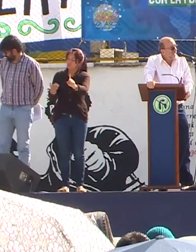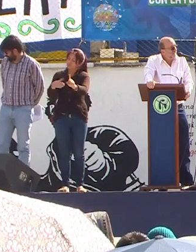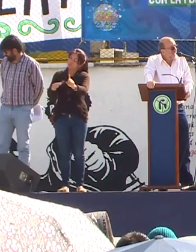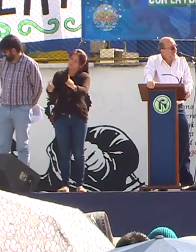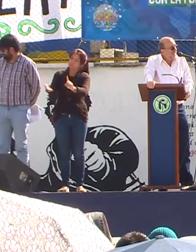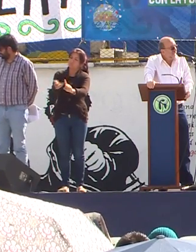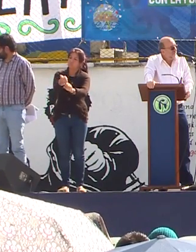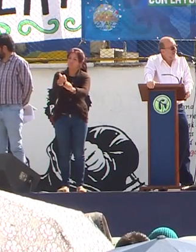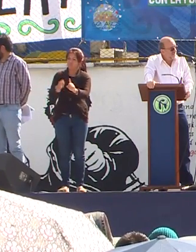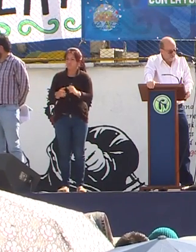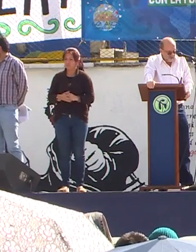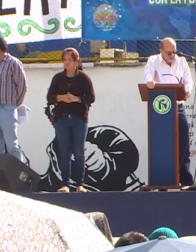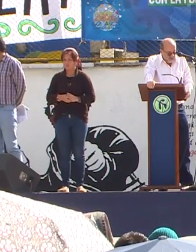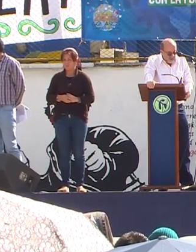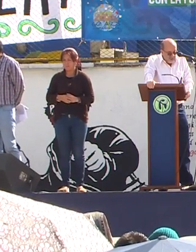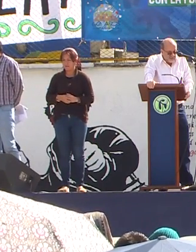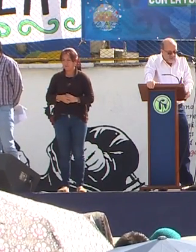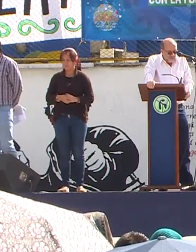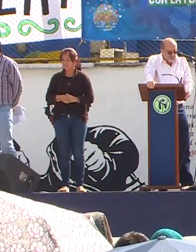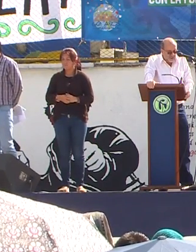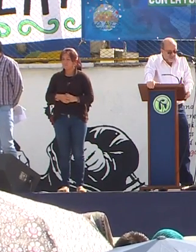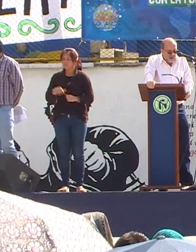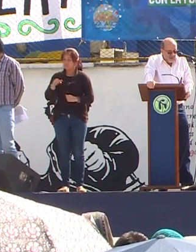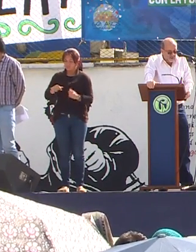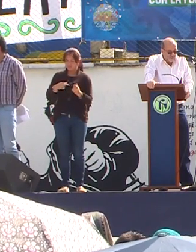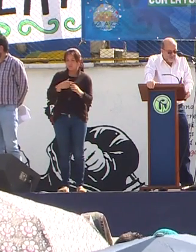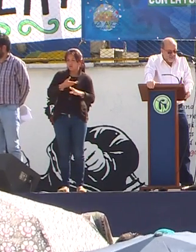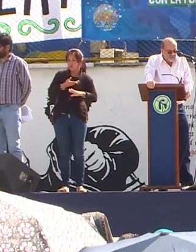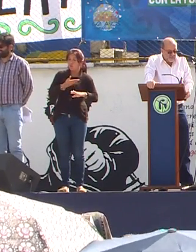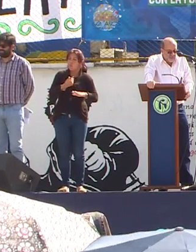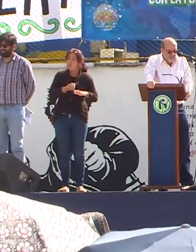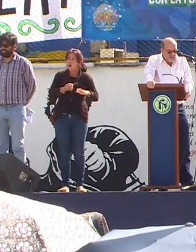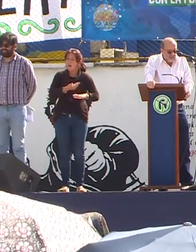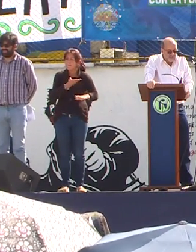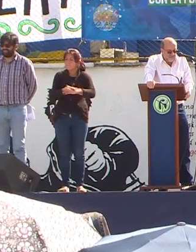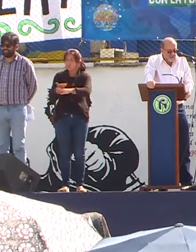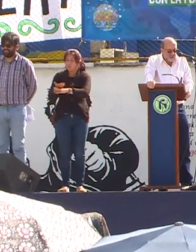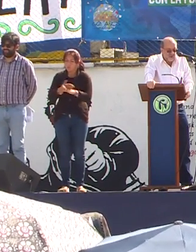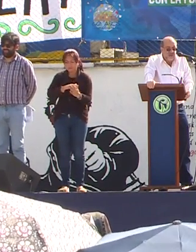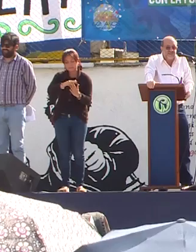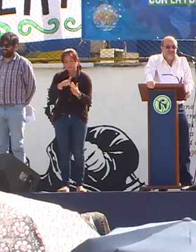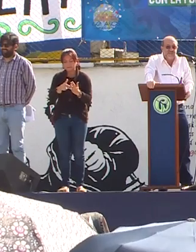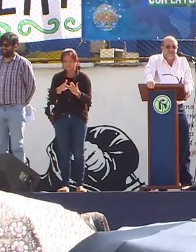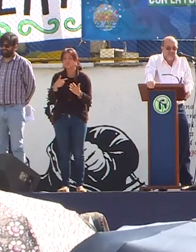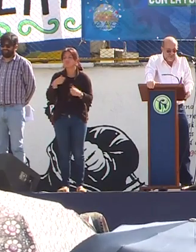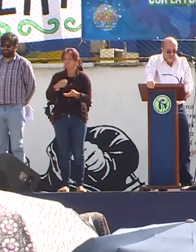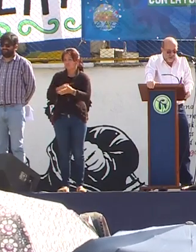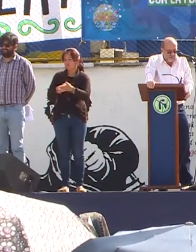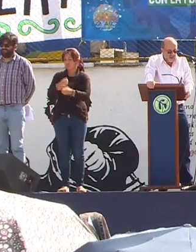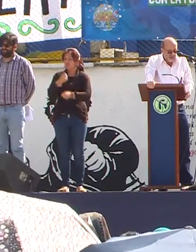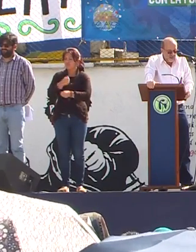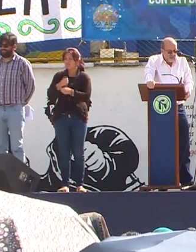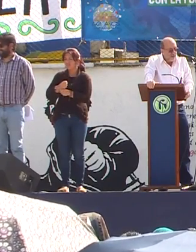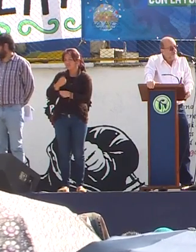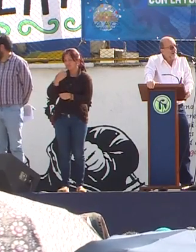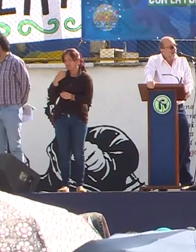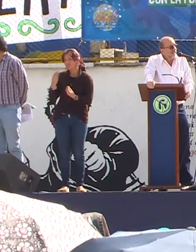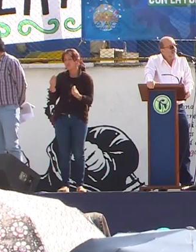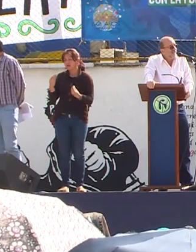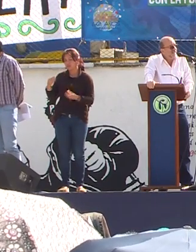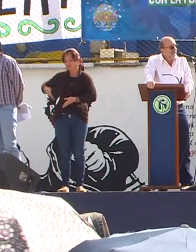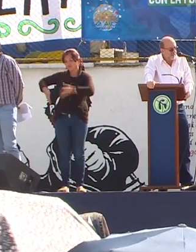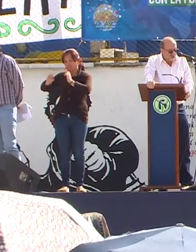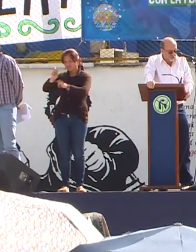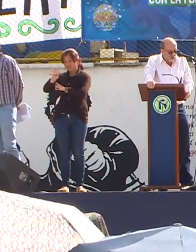Entre las alternativas, estamos trabajando para entregar el edificio de la 79,